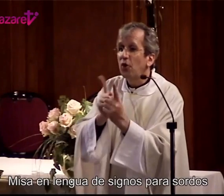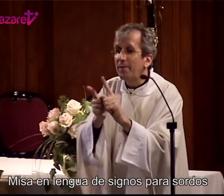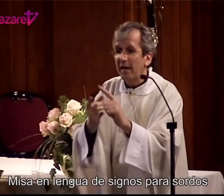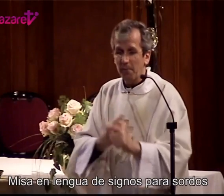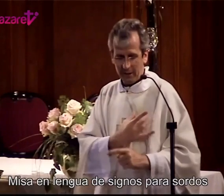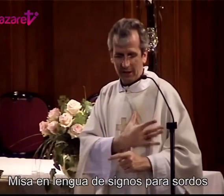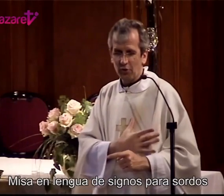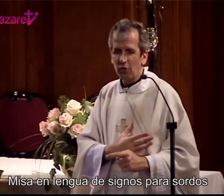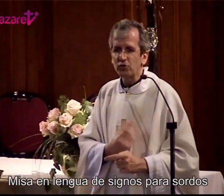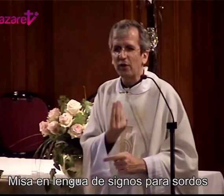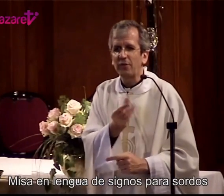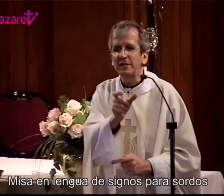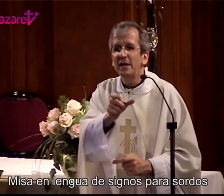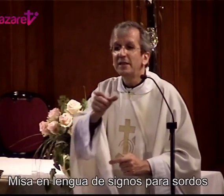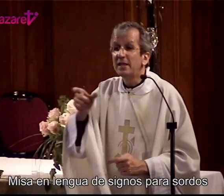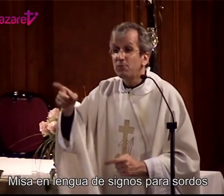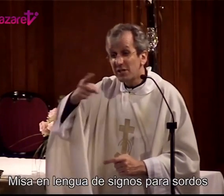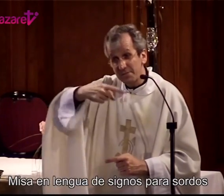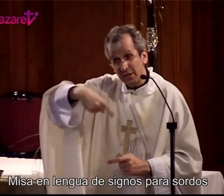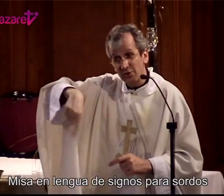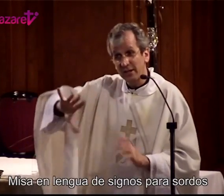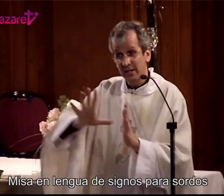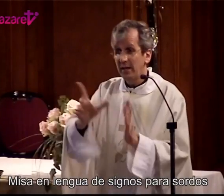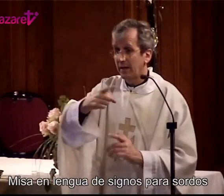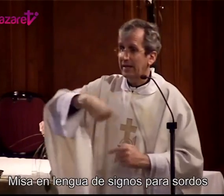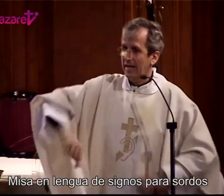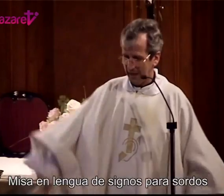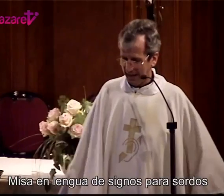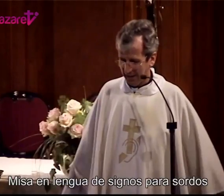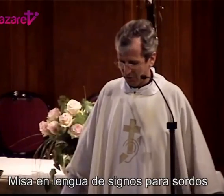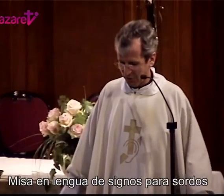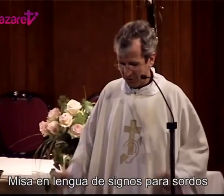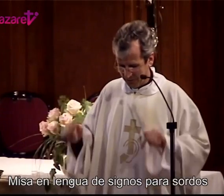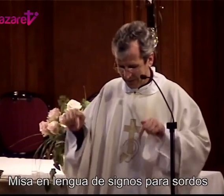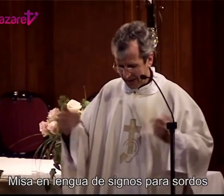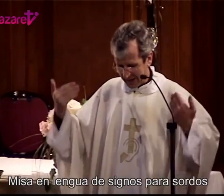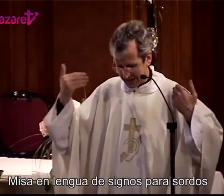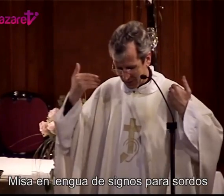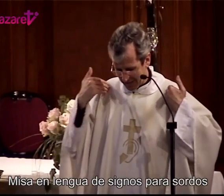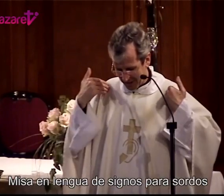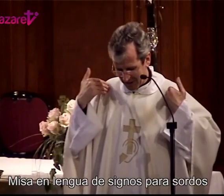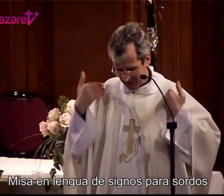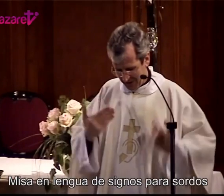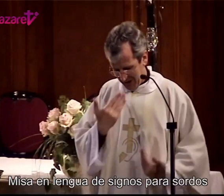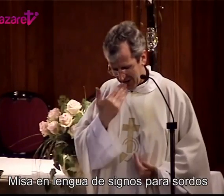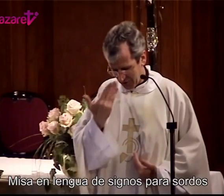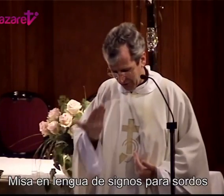vaya convirtiendo los corazones de muchas personas que están cerca de nosotros. Esa es nuestra misión y eso es lo que le